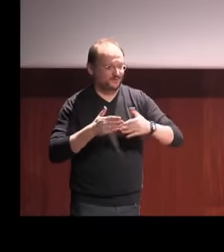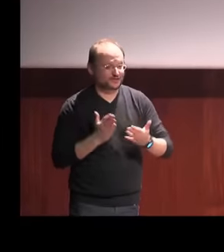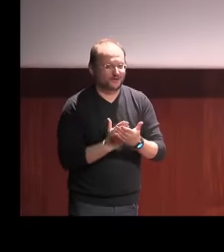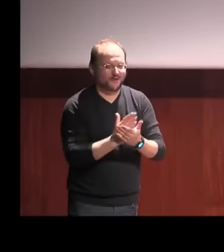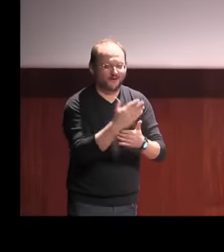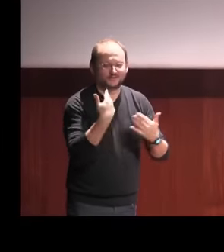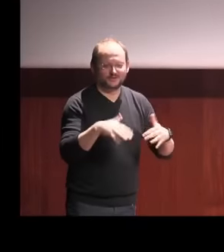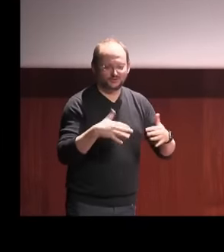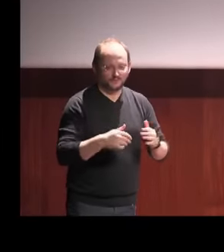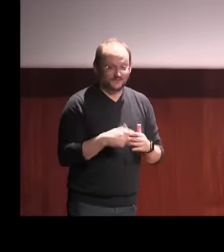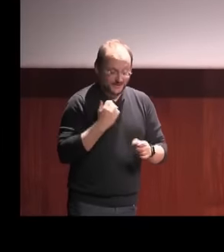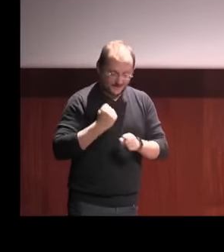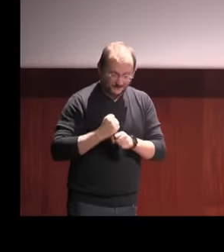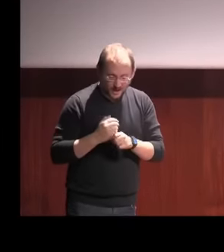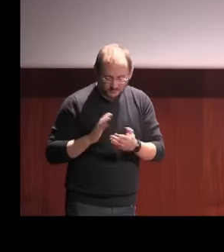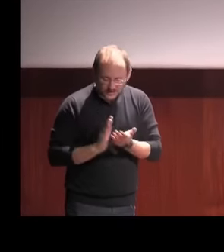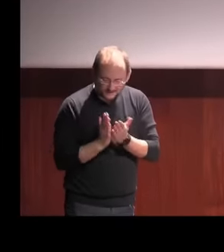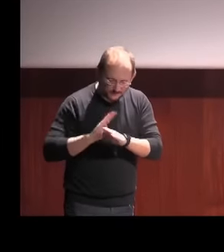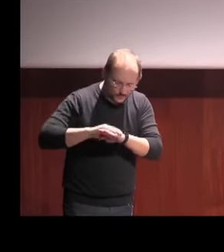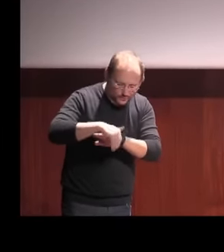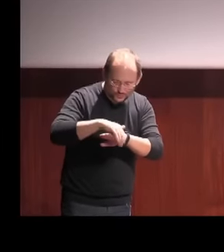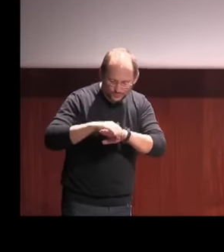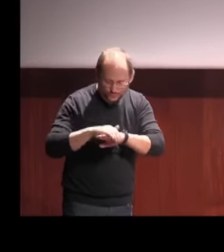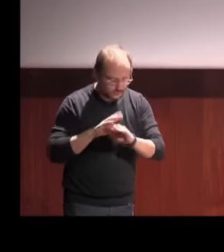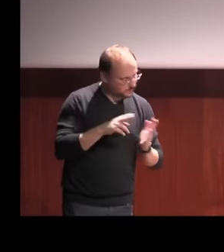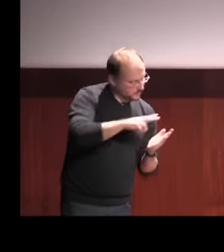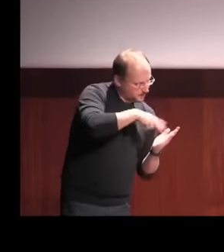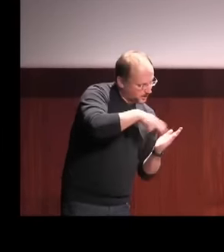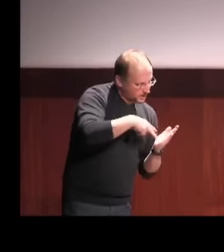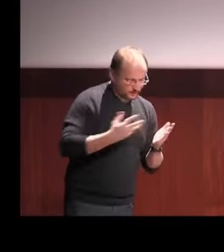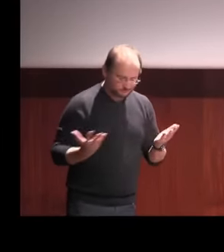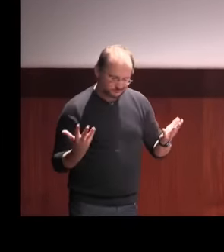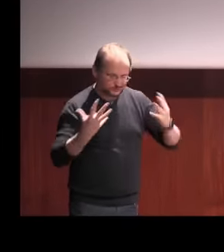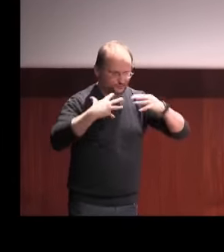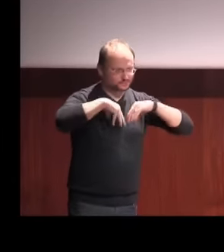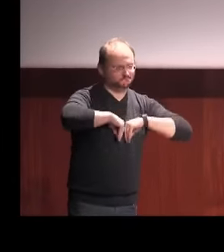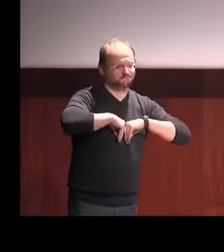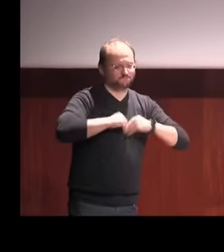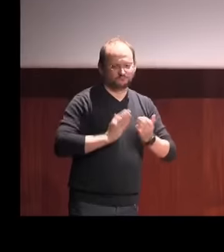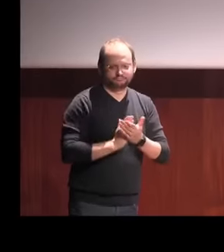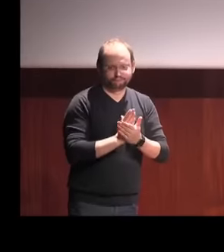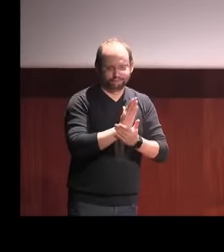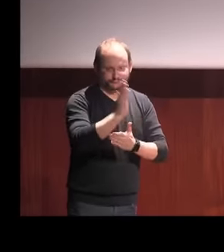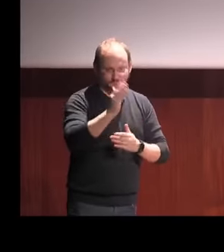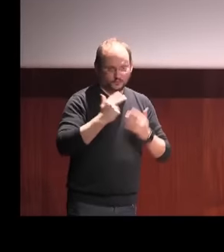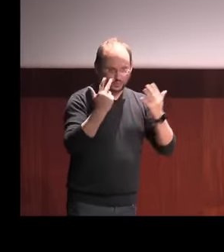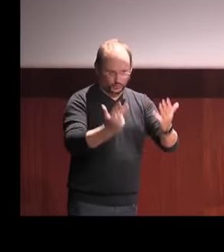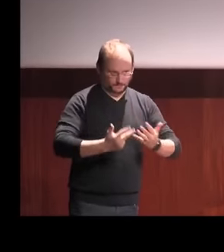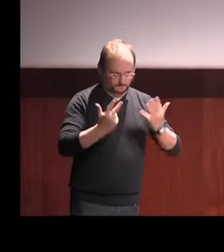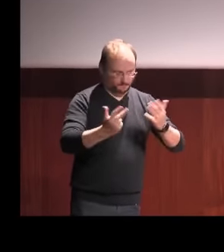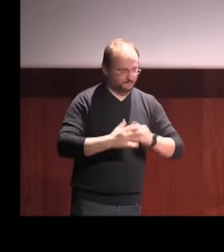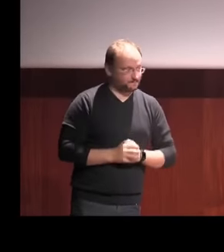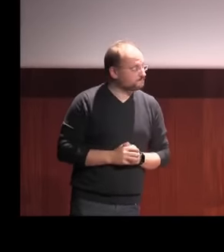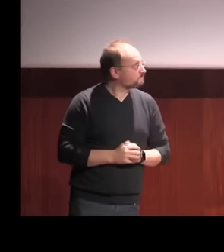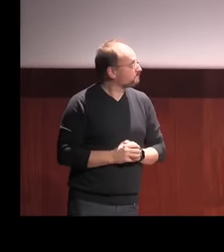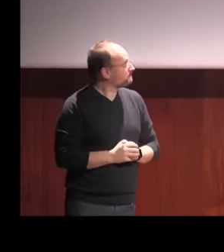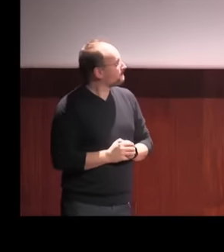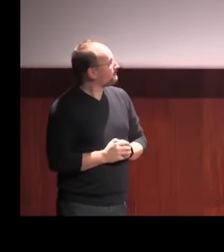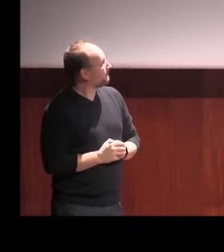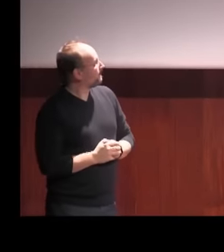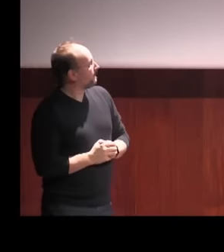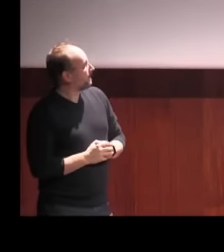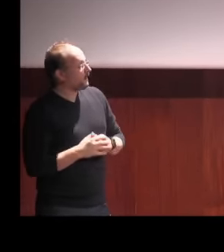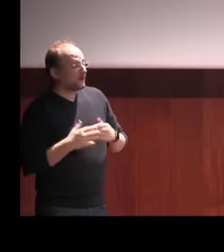Sa famille donc, était dans le monde du livre déjà, de l'édition. Il a travaillé la reliure, il a beaucoup lu. Et donc,